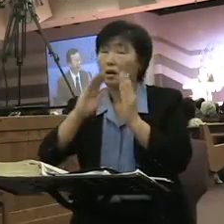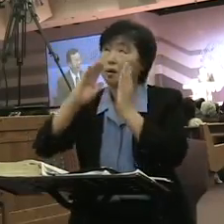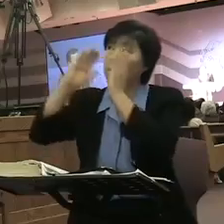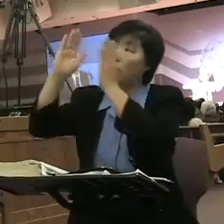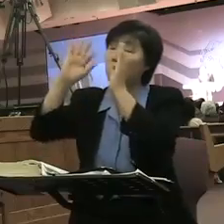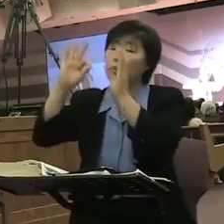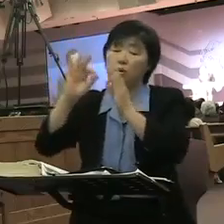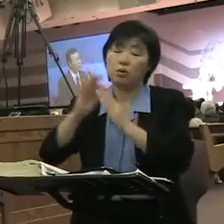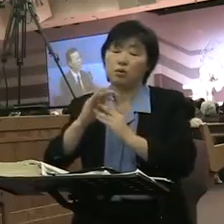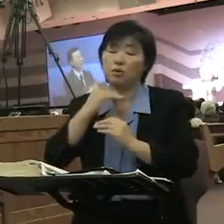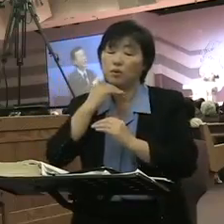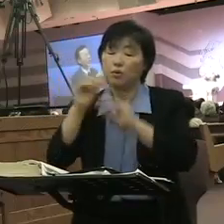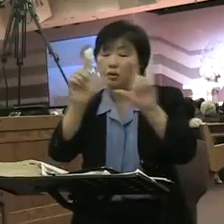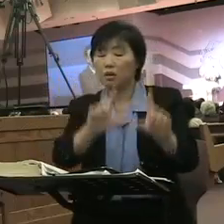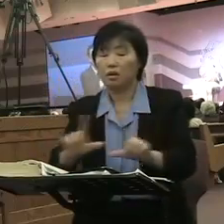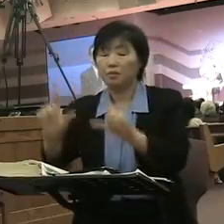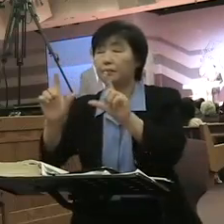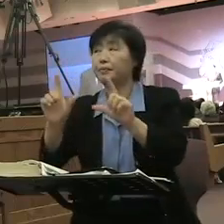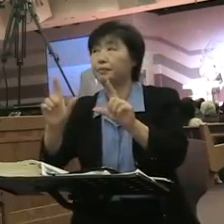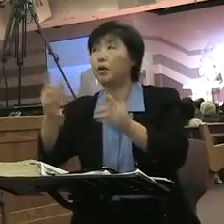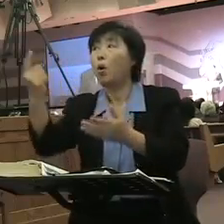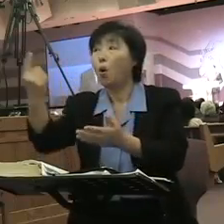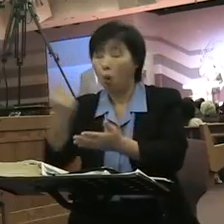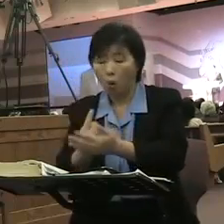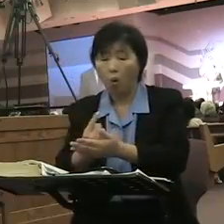우리는 오신 어린 양,